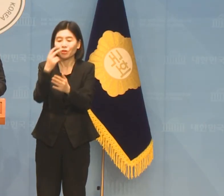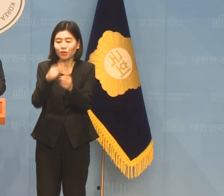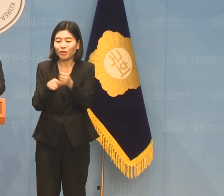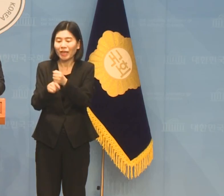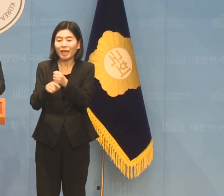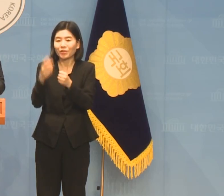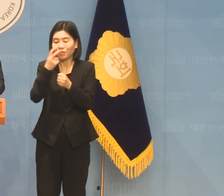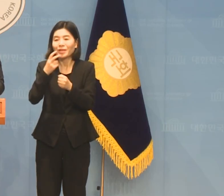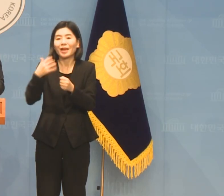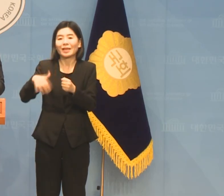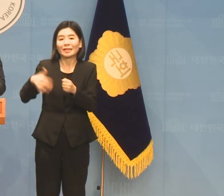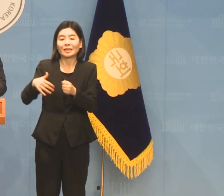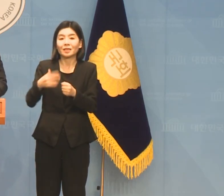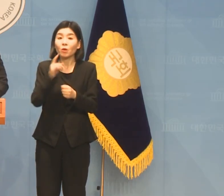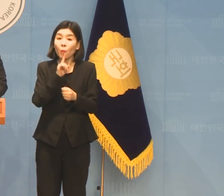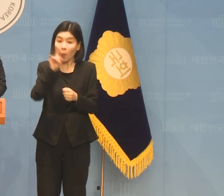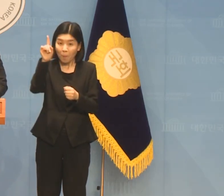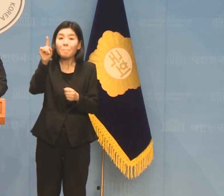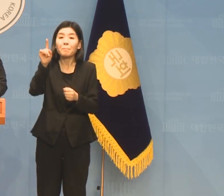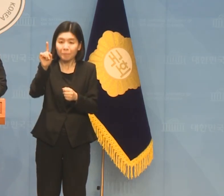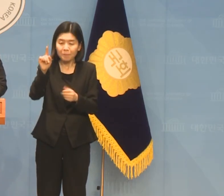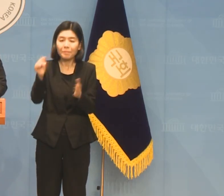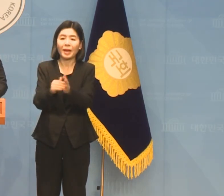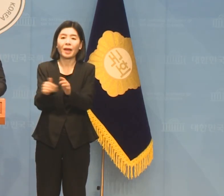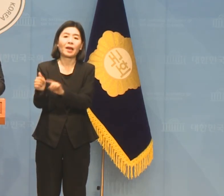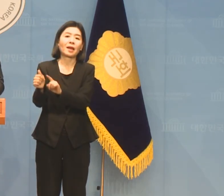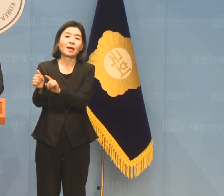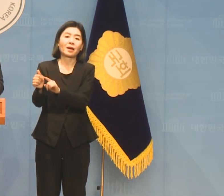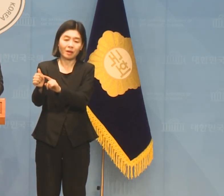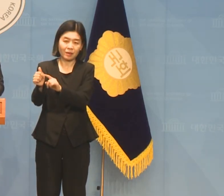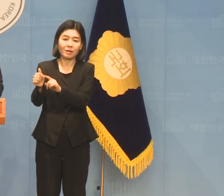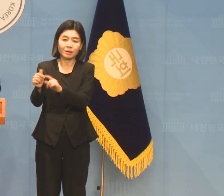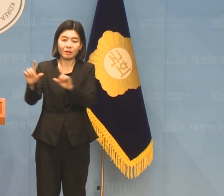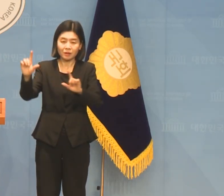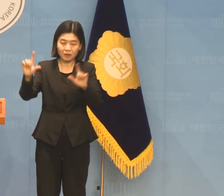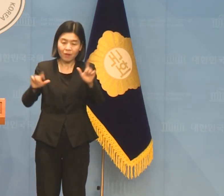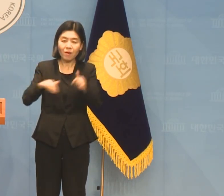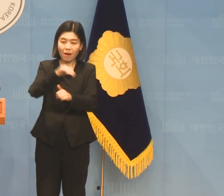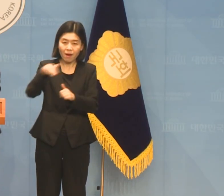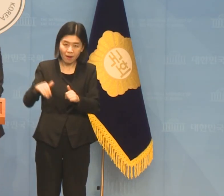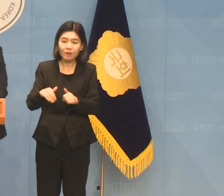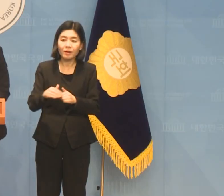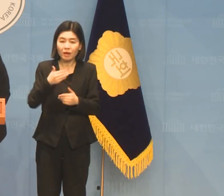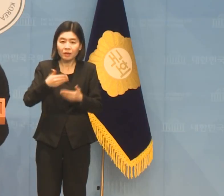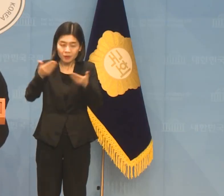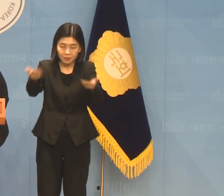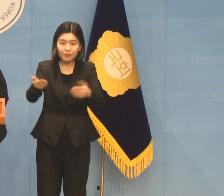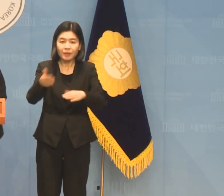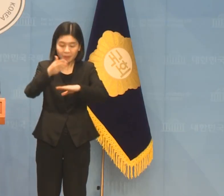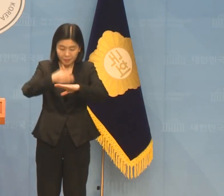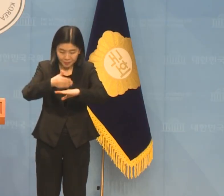당했다라는 점을 다시 한번 바로 잡겠습니다. 그 부분은 수정하겠습니다. 이상입니다. 감사합니다.